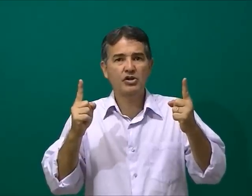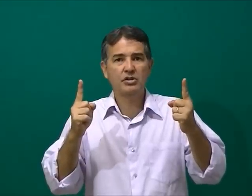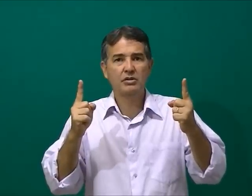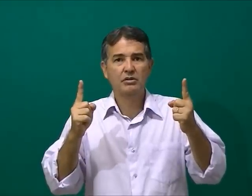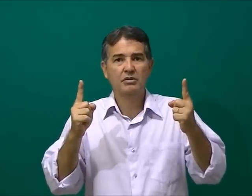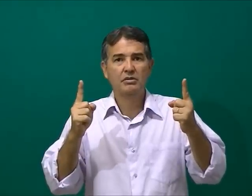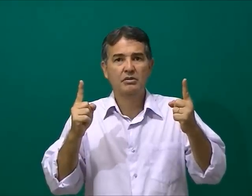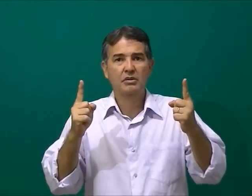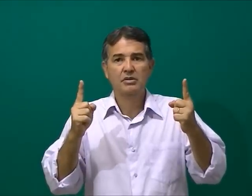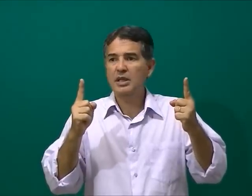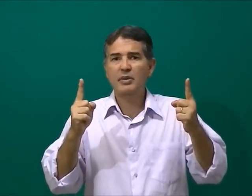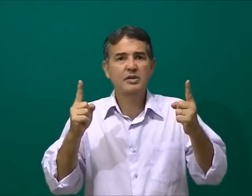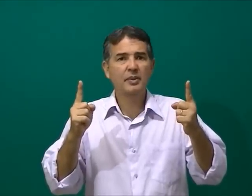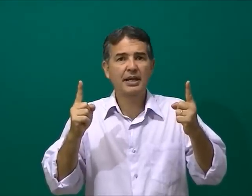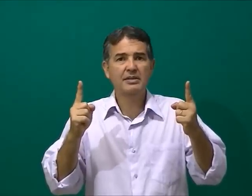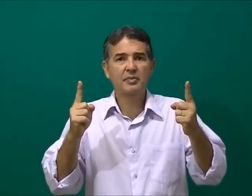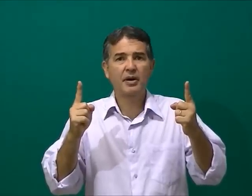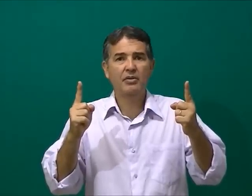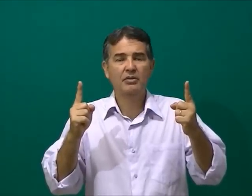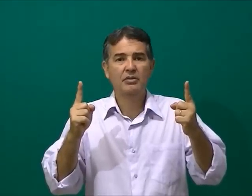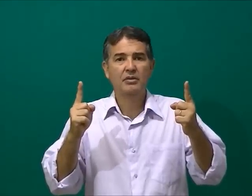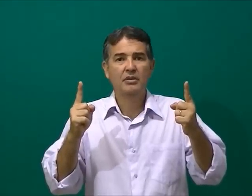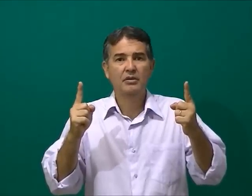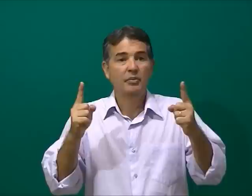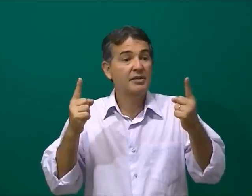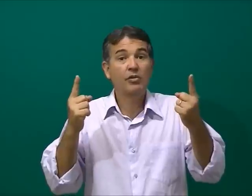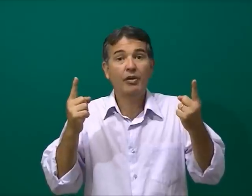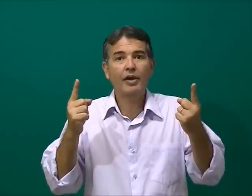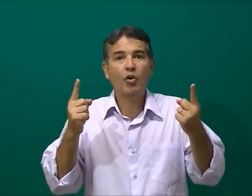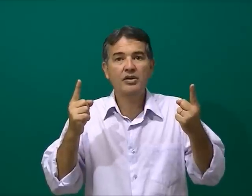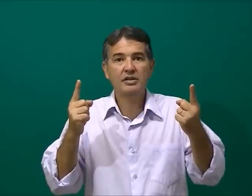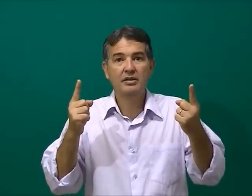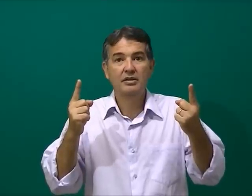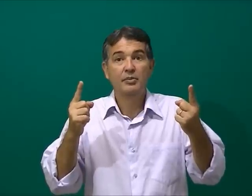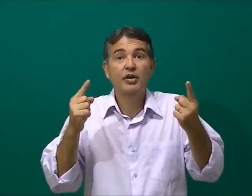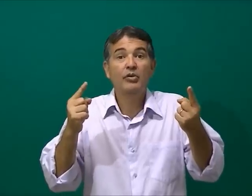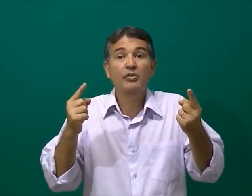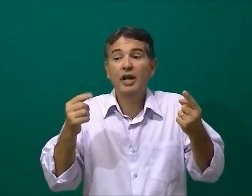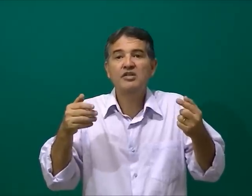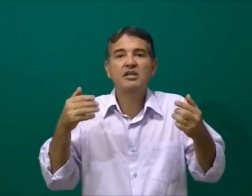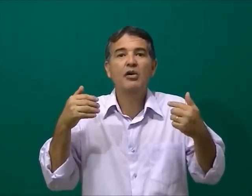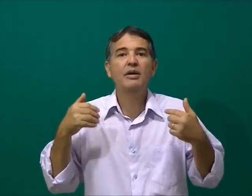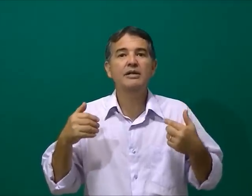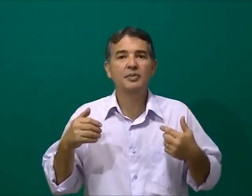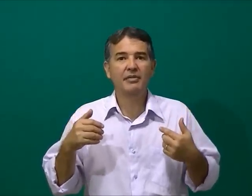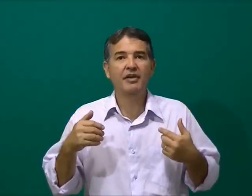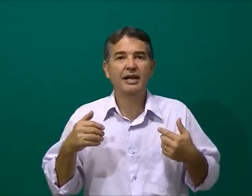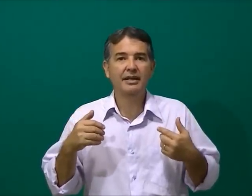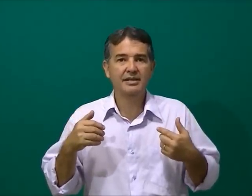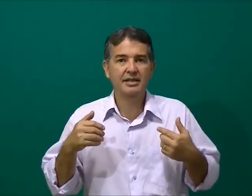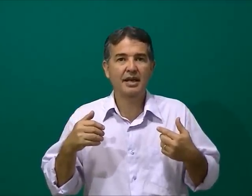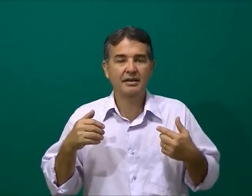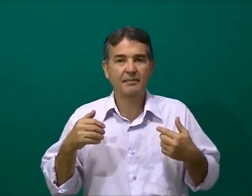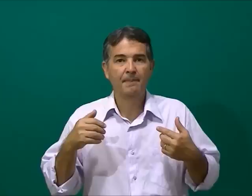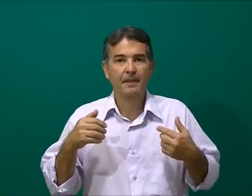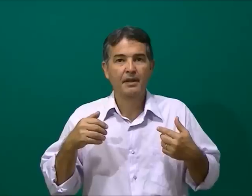poste. Isso aqui pode ser um pedaço de pau. Pode ser qualquer coisa, porque eu não dei o sinal antes para falar de que se trata.